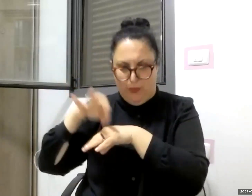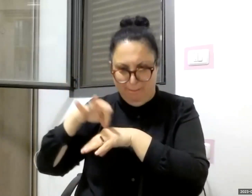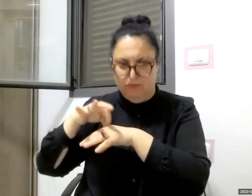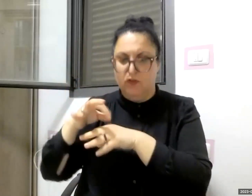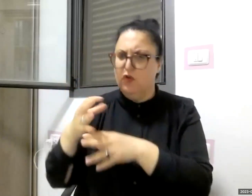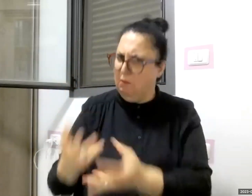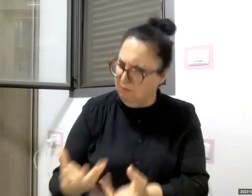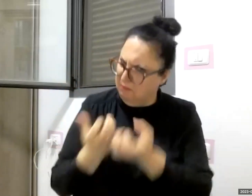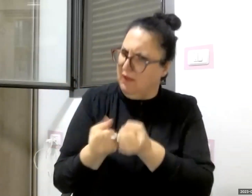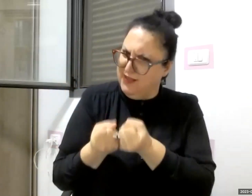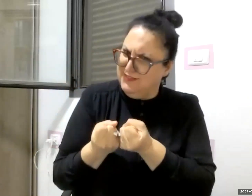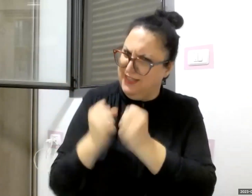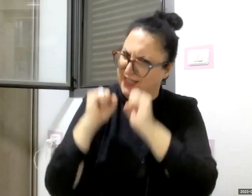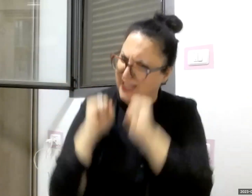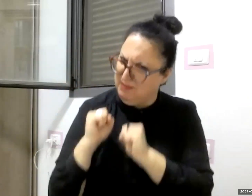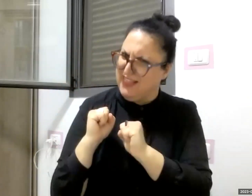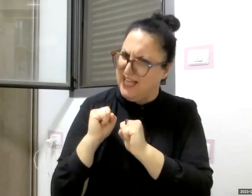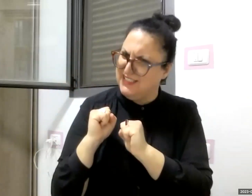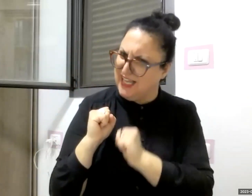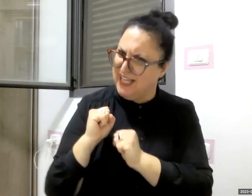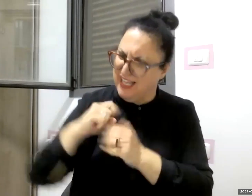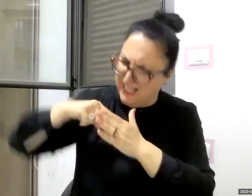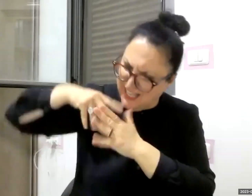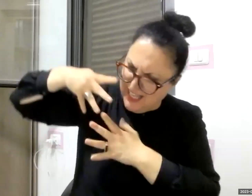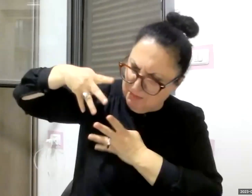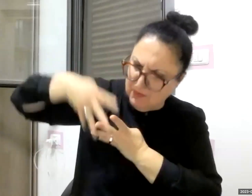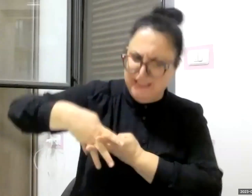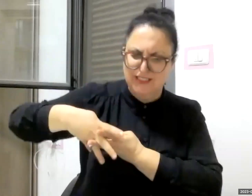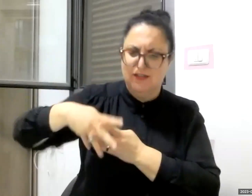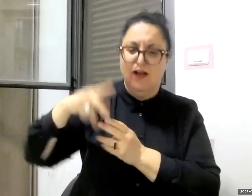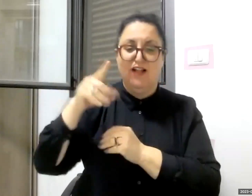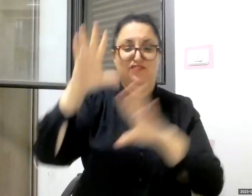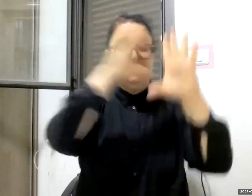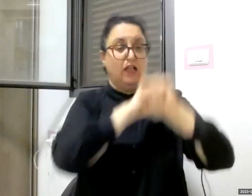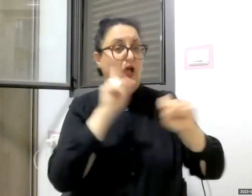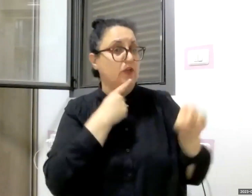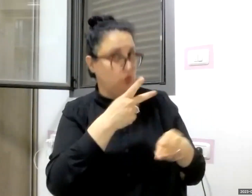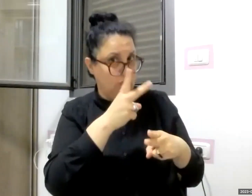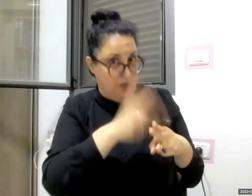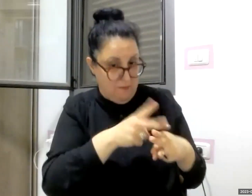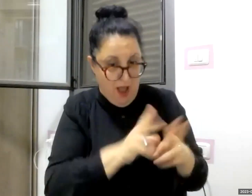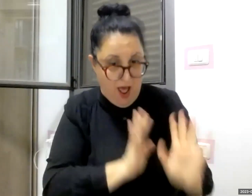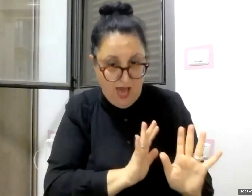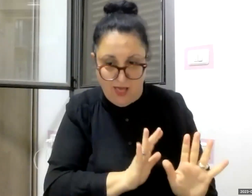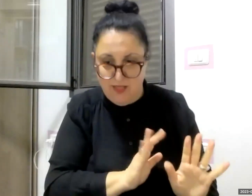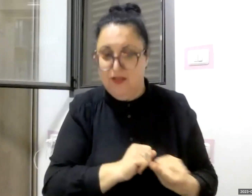והתווספו למאמר הזה עוד שלל מושגים רפואיים, שמבוססים על תפיסת החרשות,